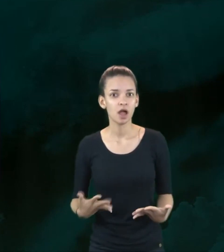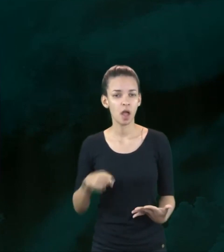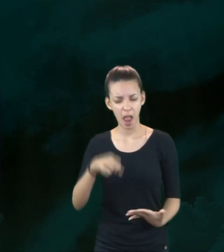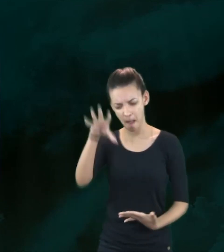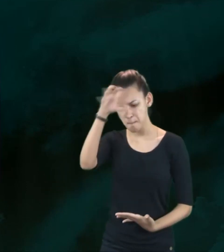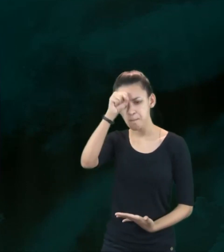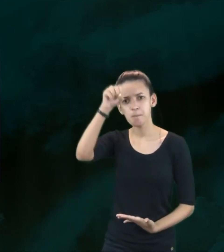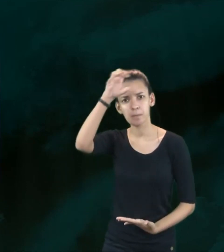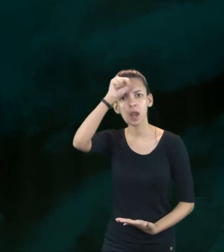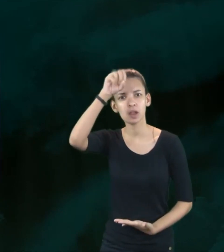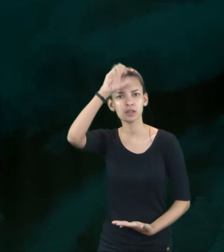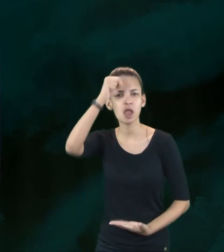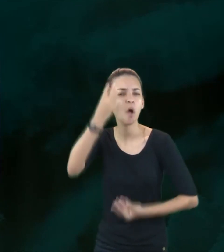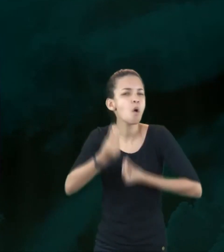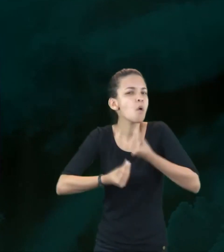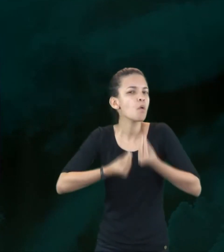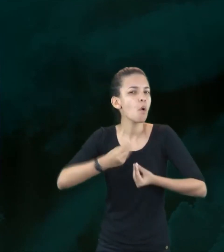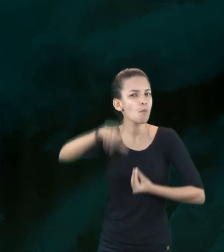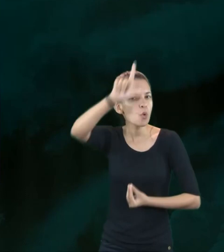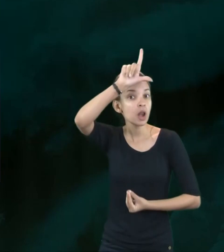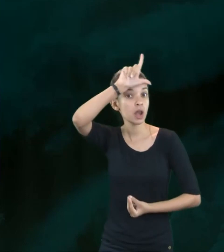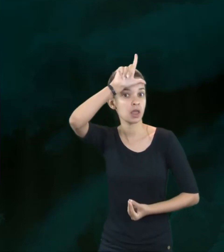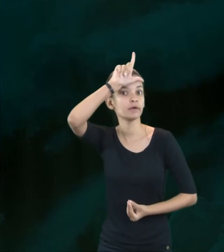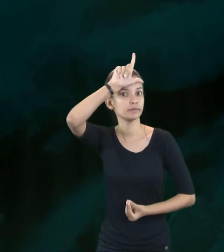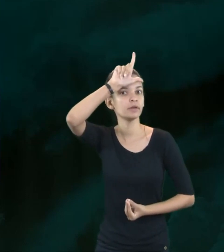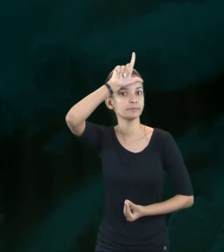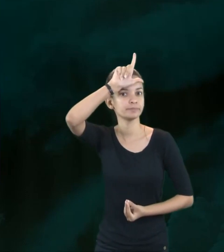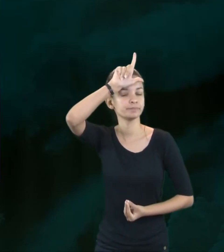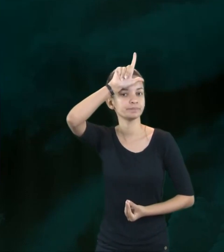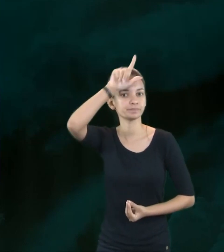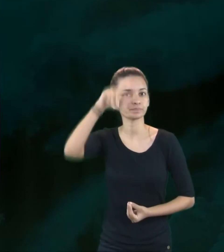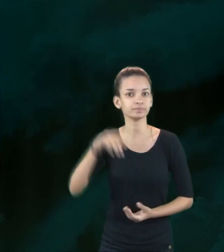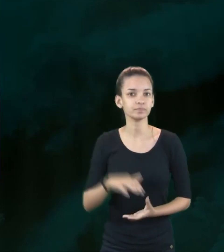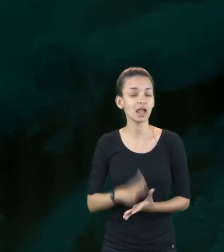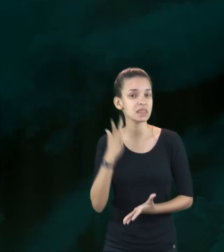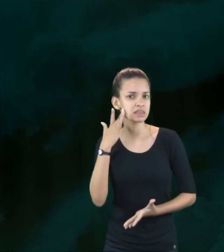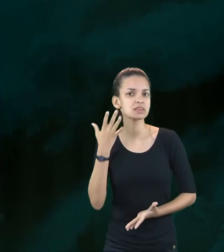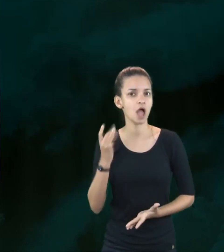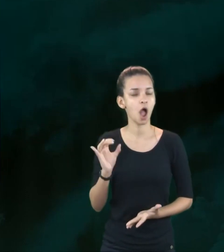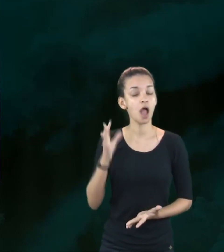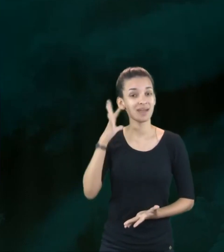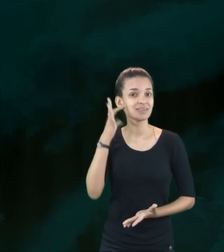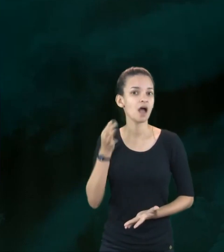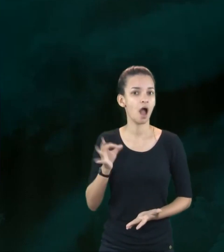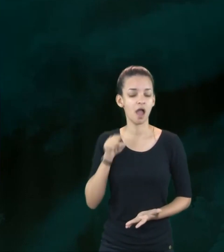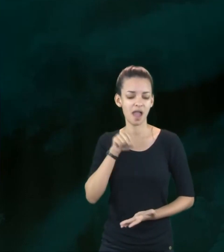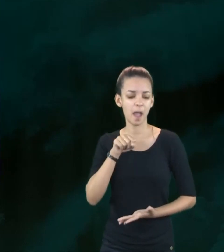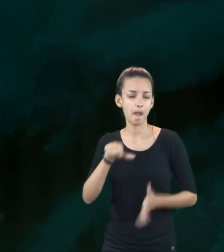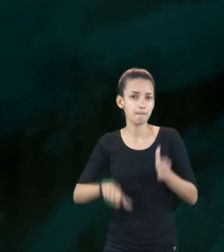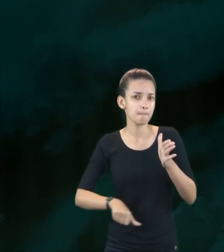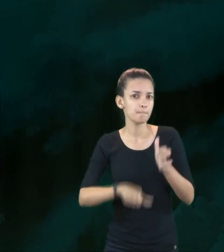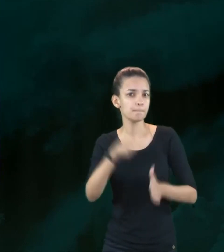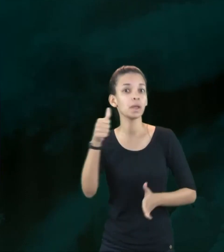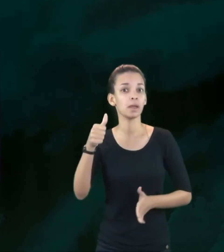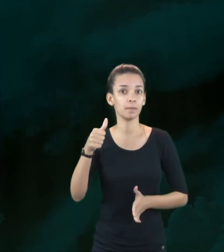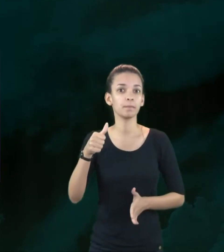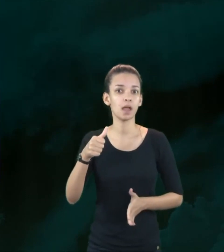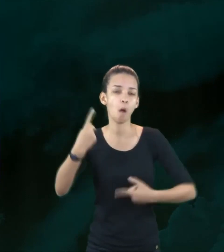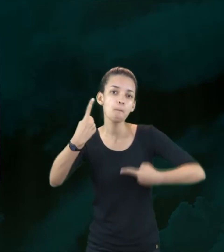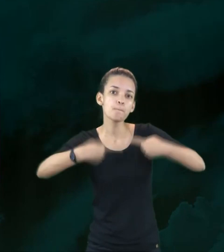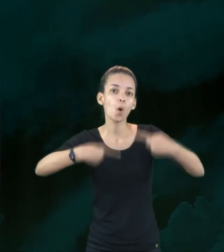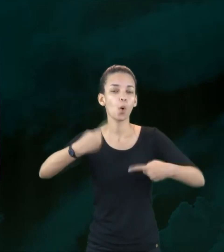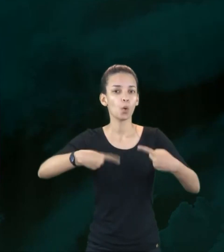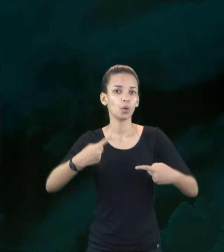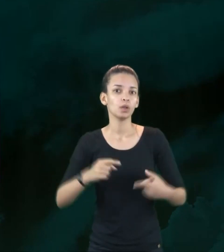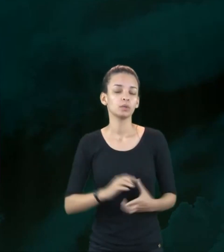irmãos, ele talvez fosse o primeiro político, primeiro rei, primeiro tirano. Ele descobriu